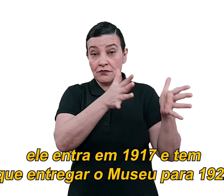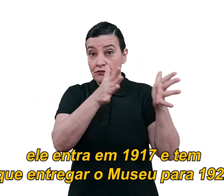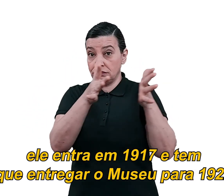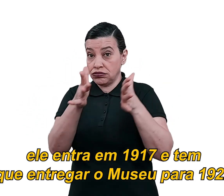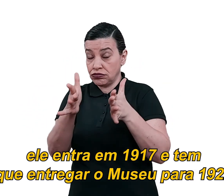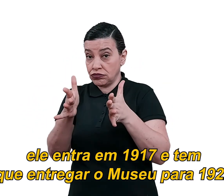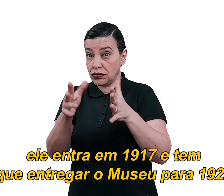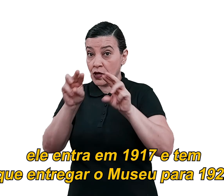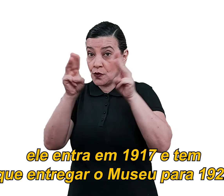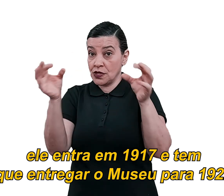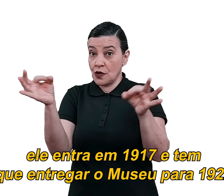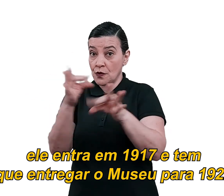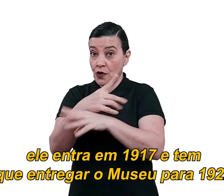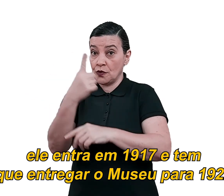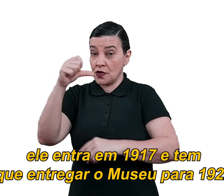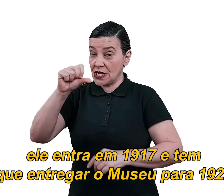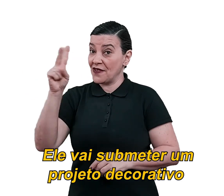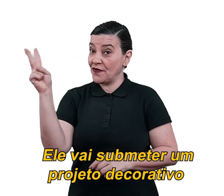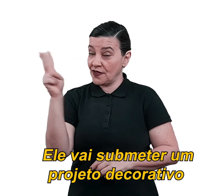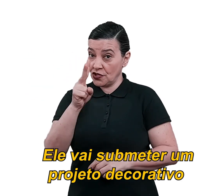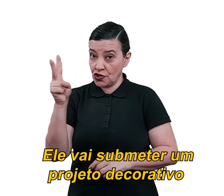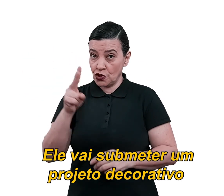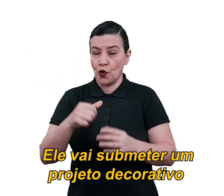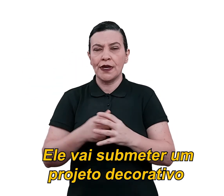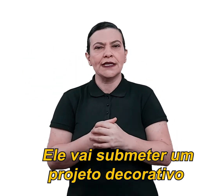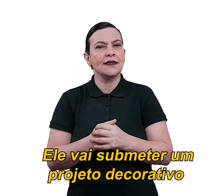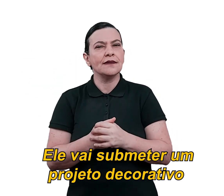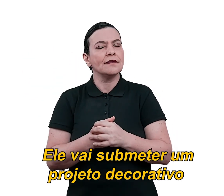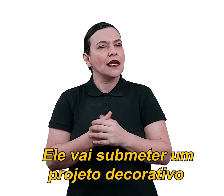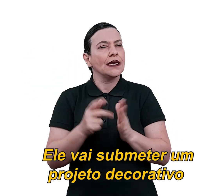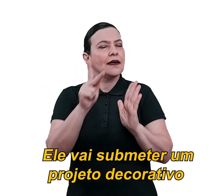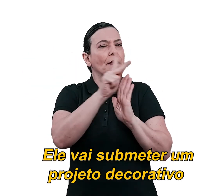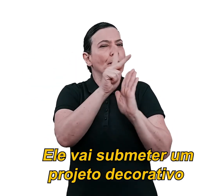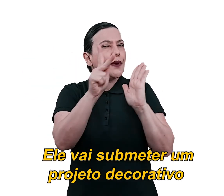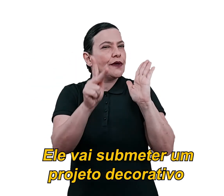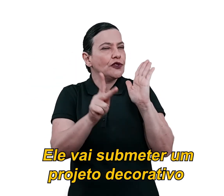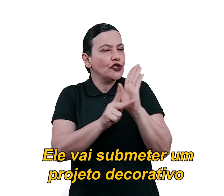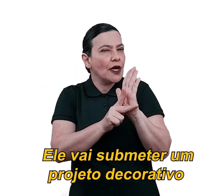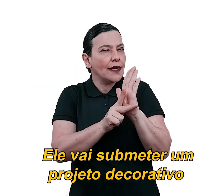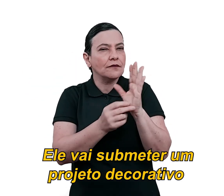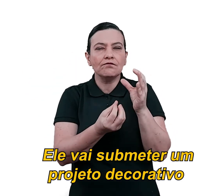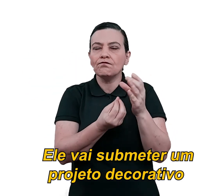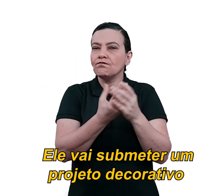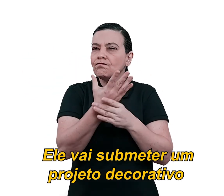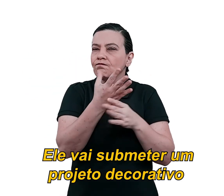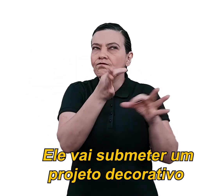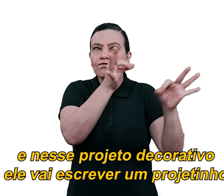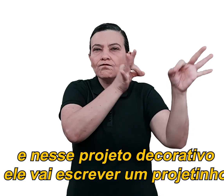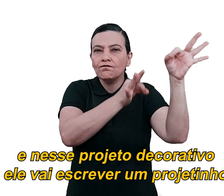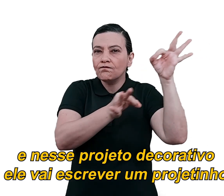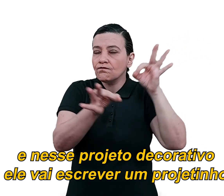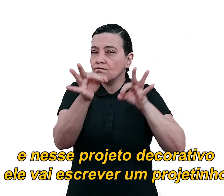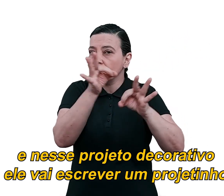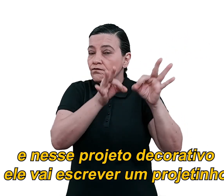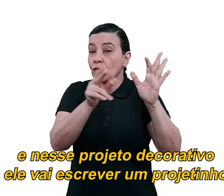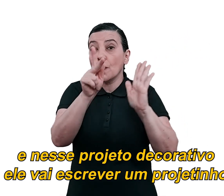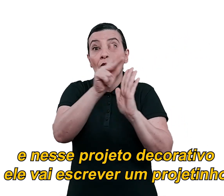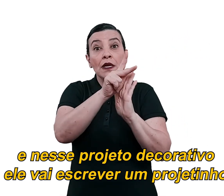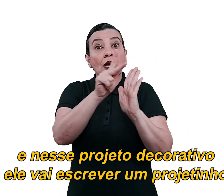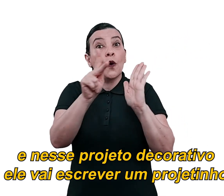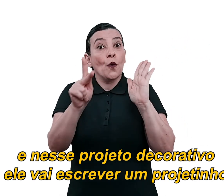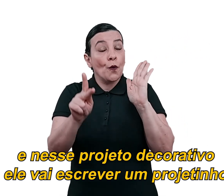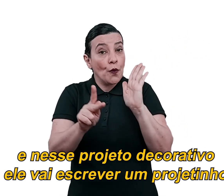ao museu para 1922. Ele vai submeter um projeto, né, decorativo, e nesse